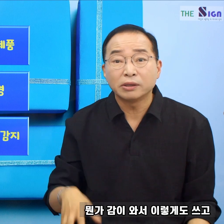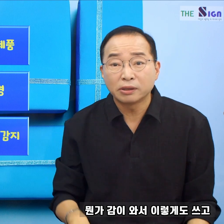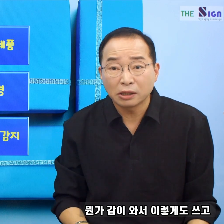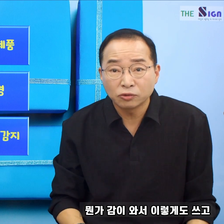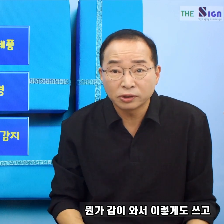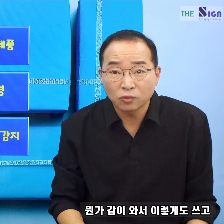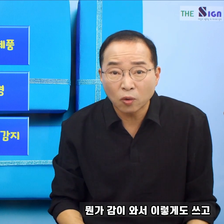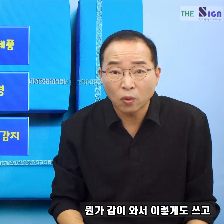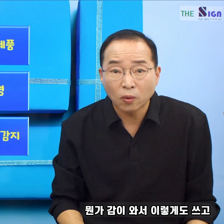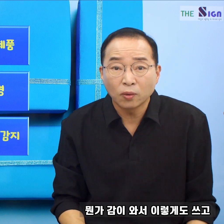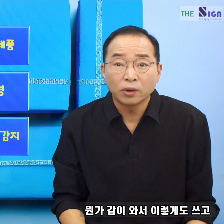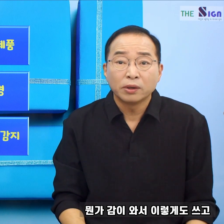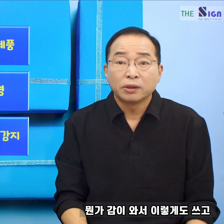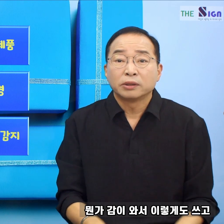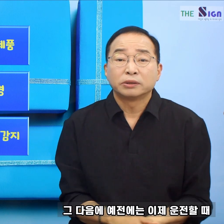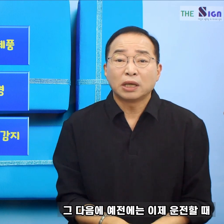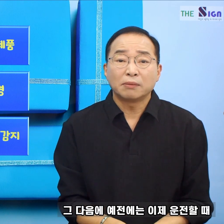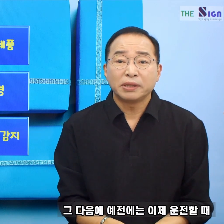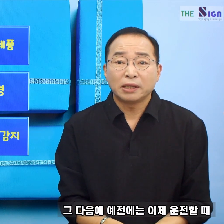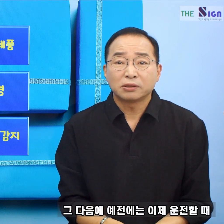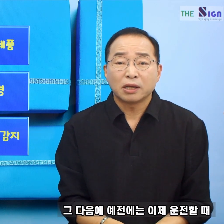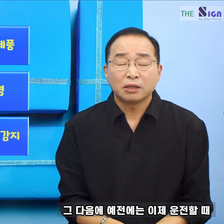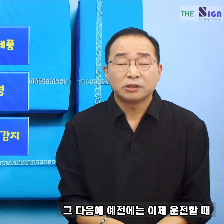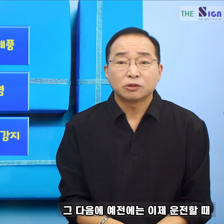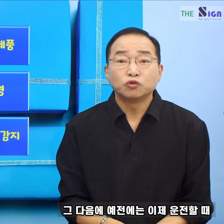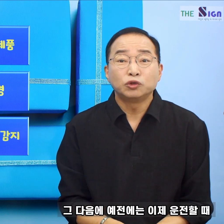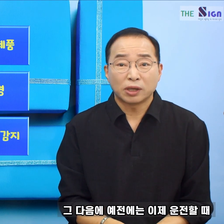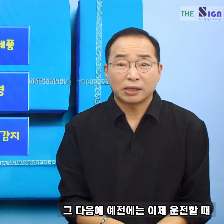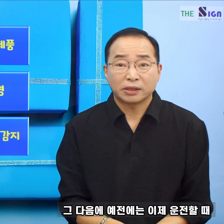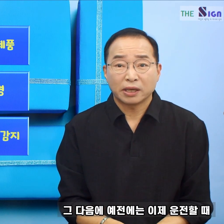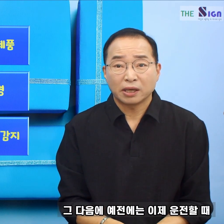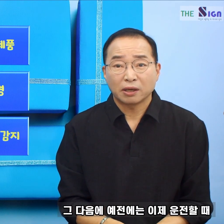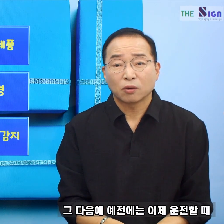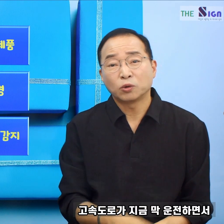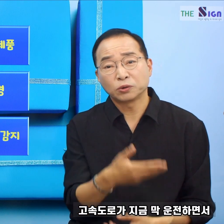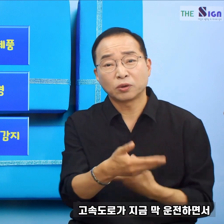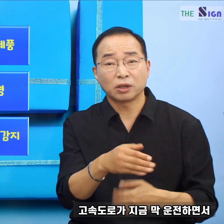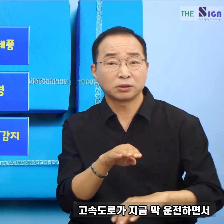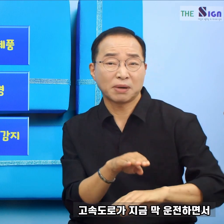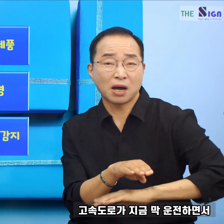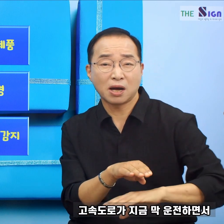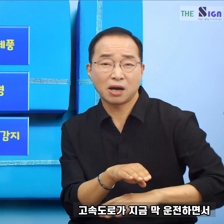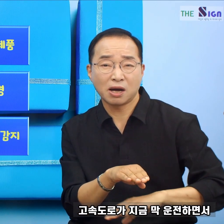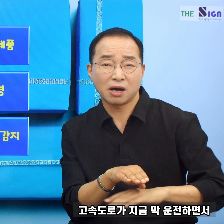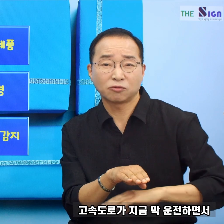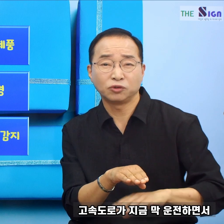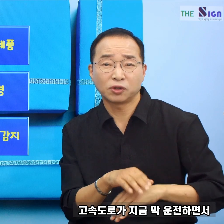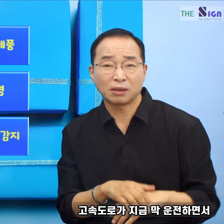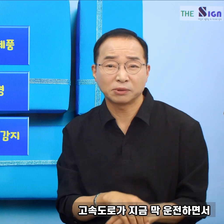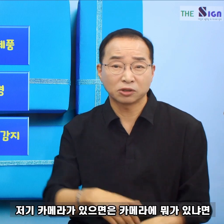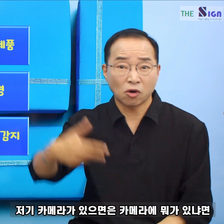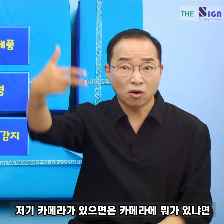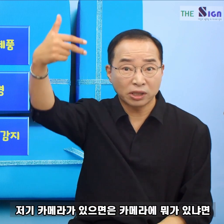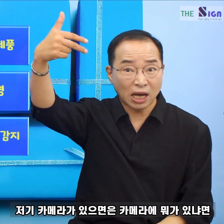해도 쓰고, 그 다음에 예전에는 이제 운전할 때 고속도로 같은 막 운전하면서 저기